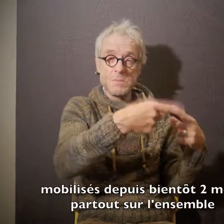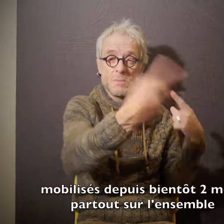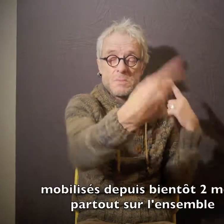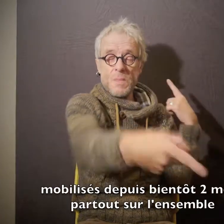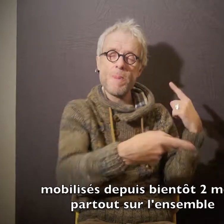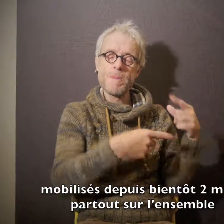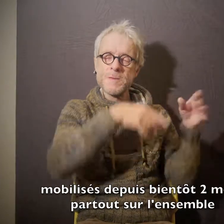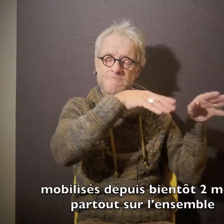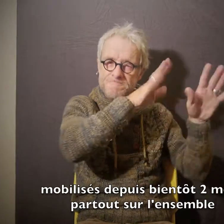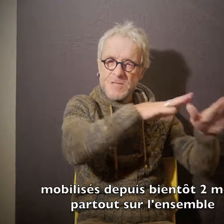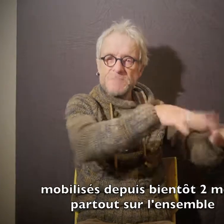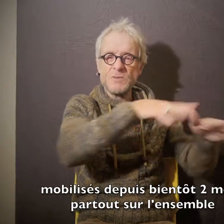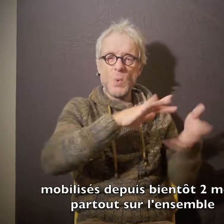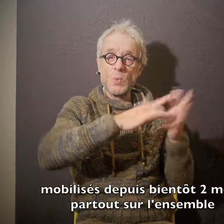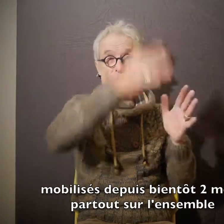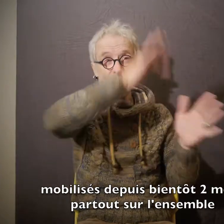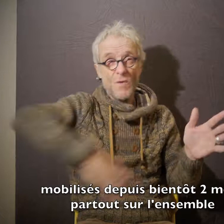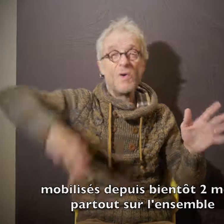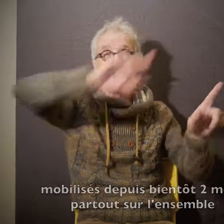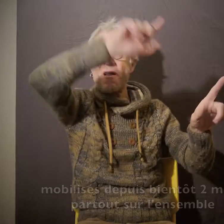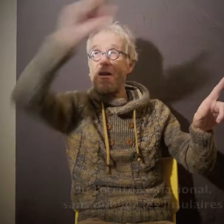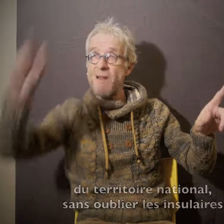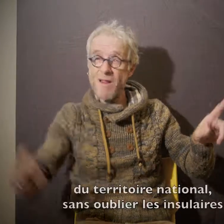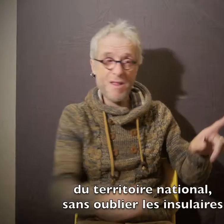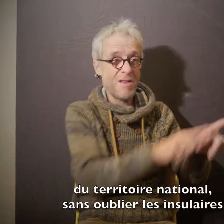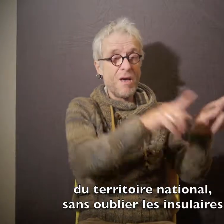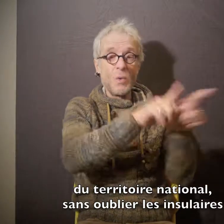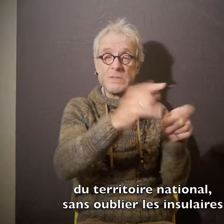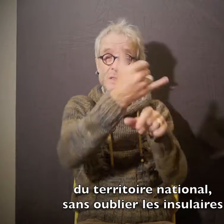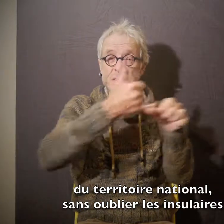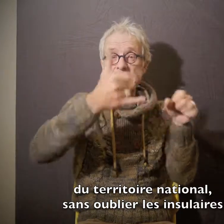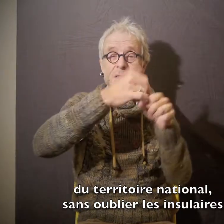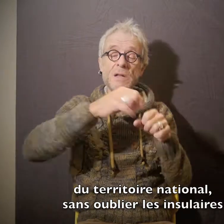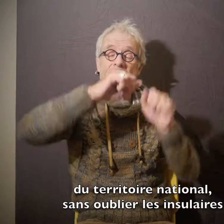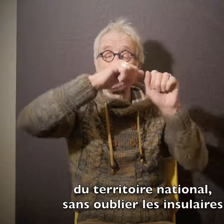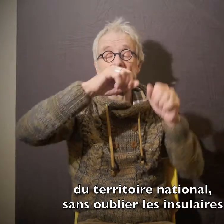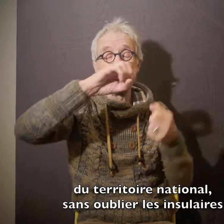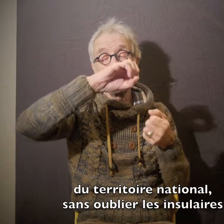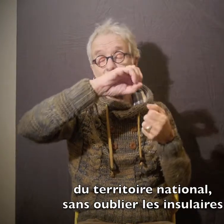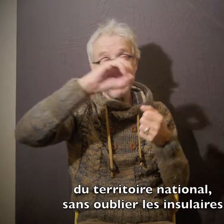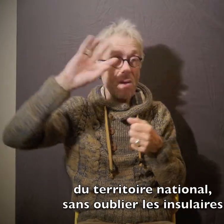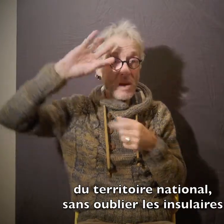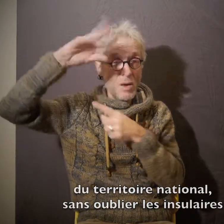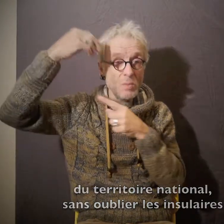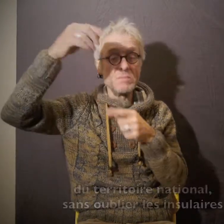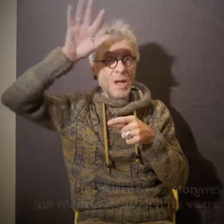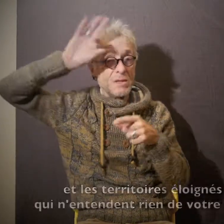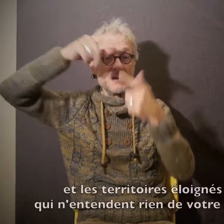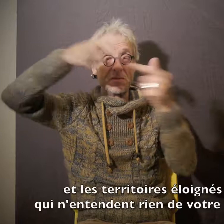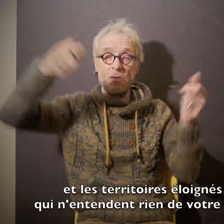2 mois, partout sur l'ensemble du territoire national, sans oublier les insulaires et les territoires éloignés, qui